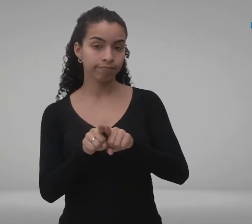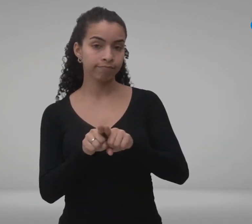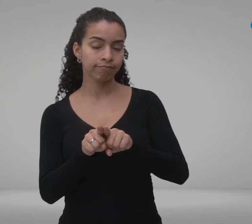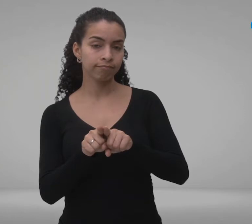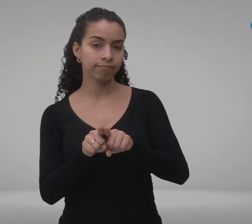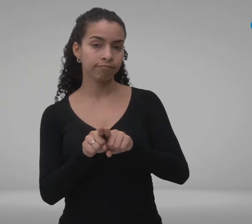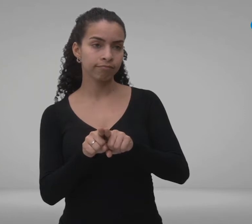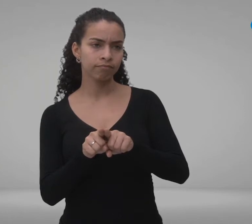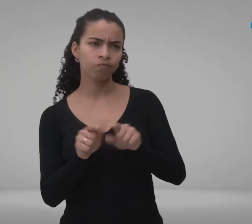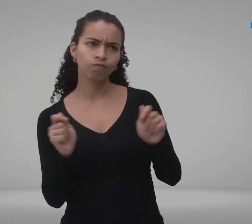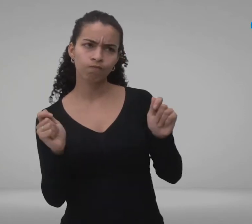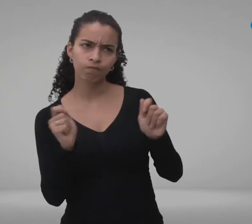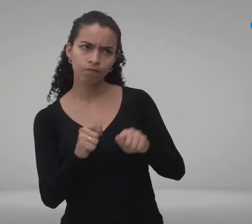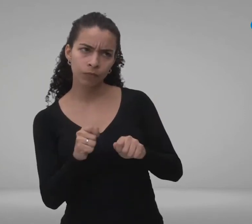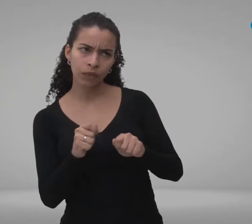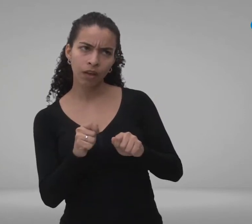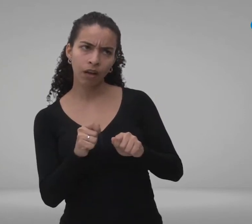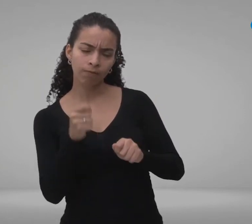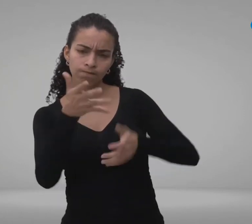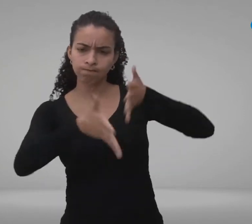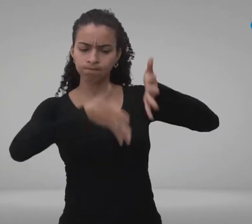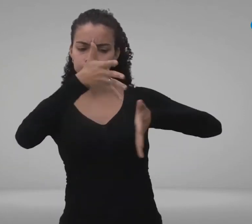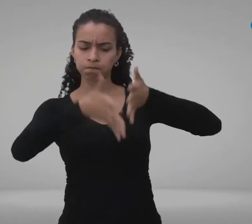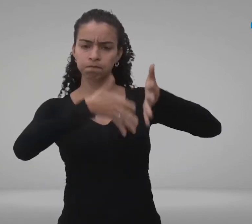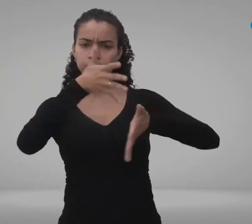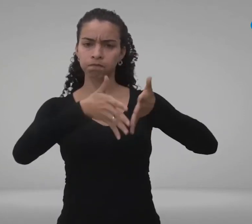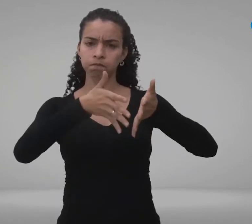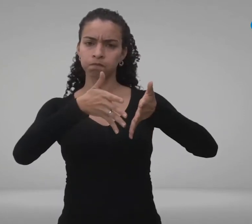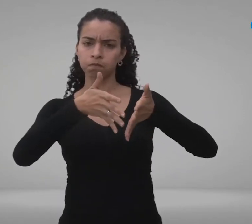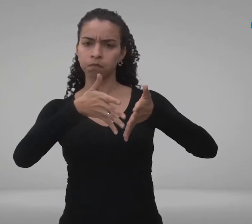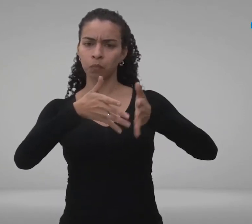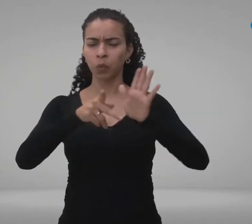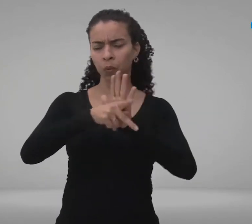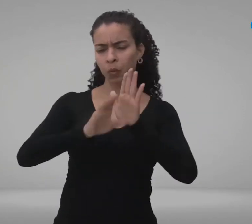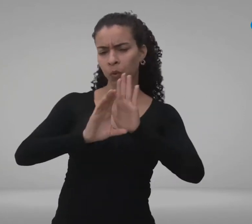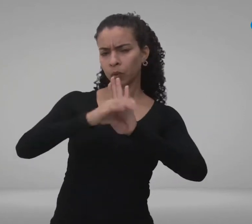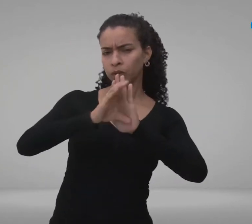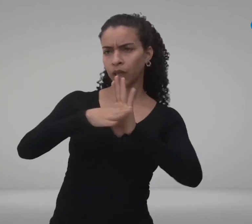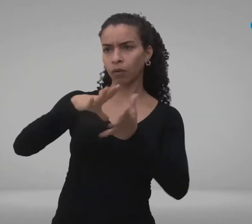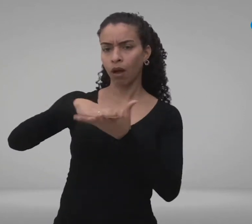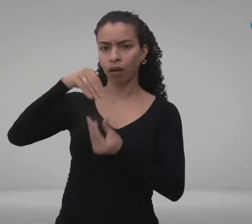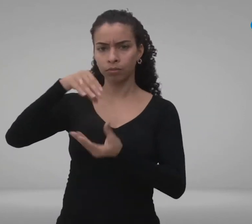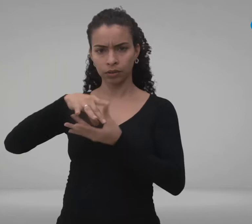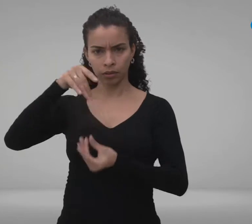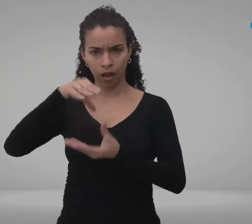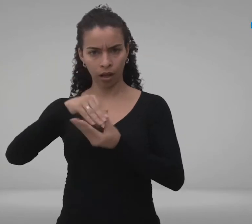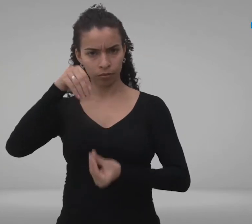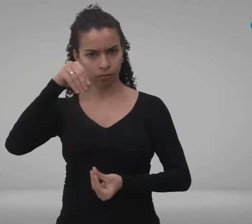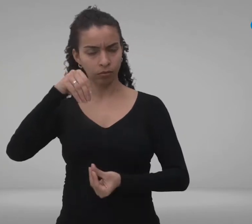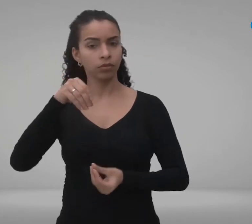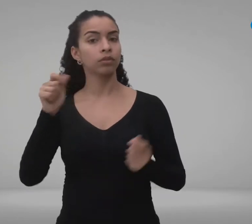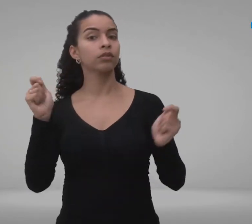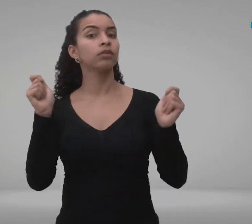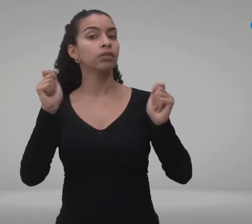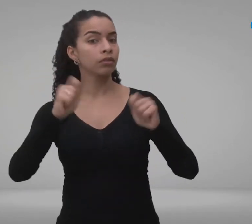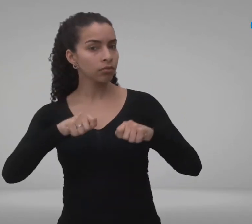Outra questão. É possível expressar conceitos abstratos por meio da língua de sinais? Sim,